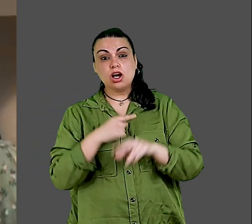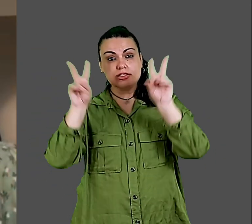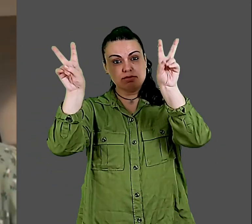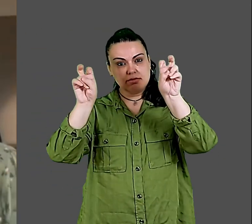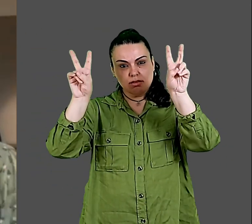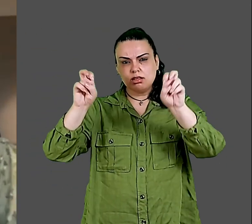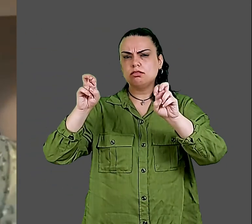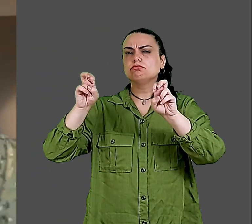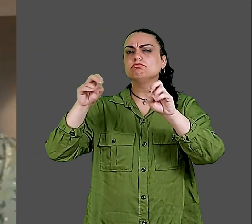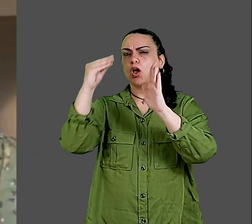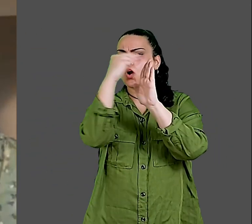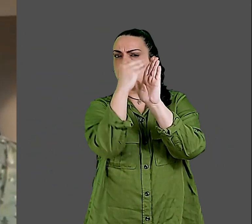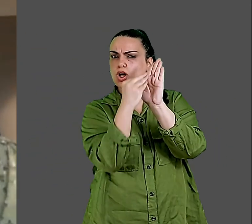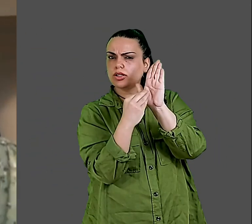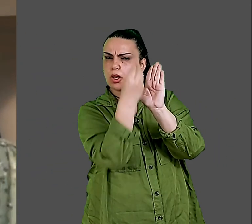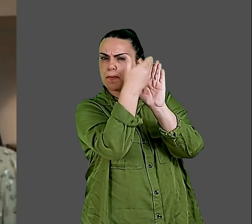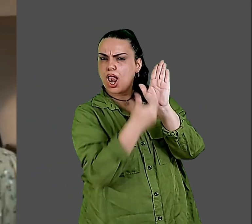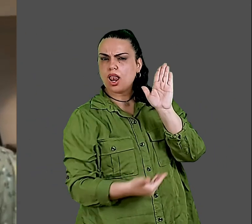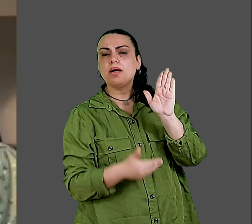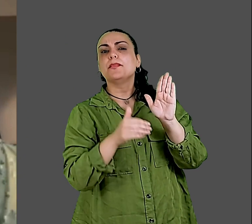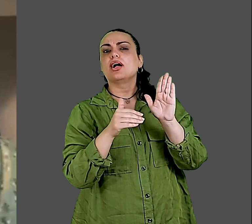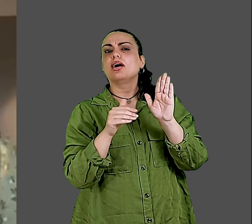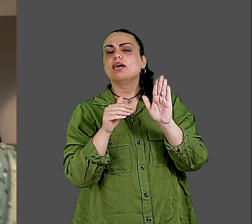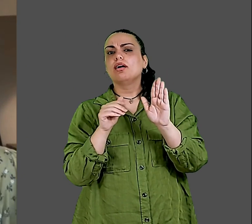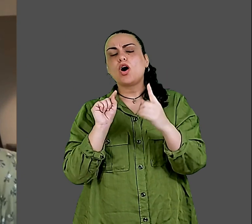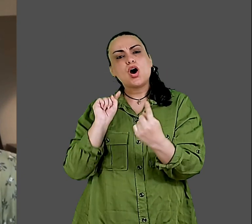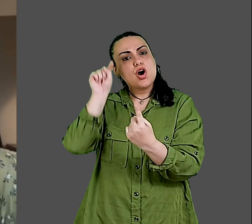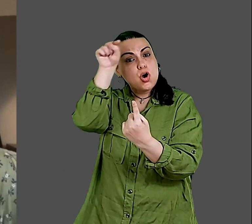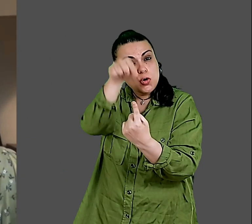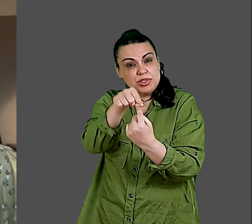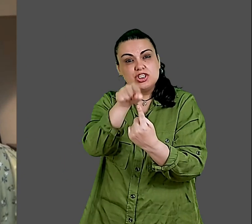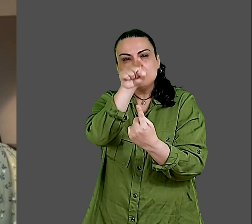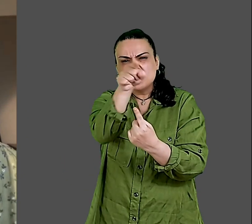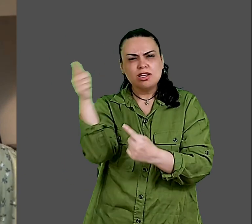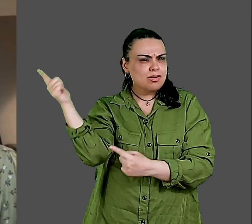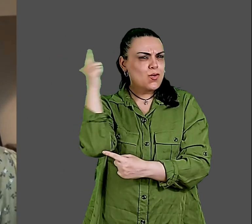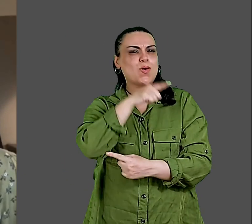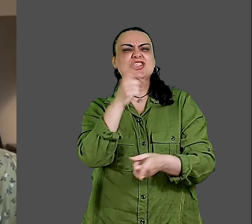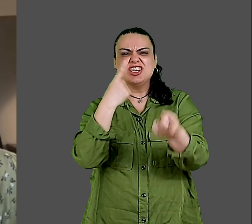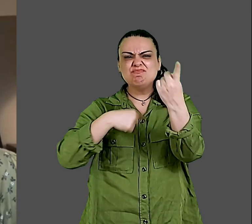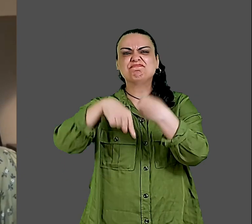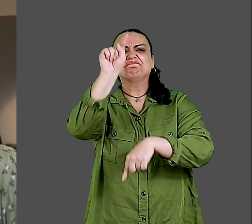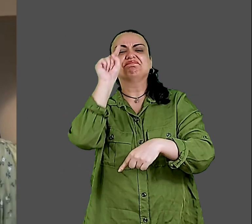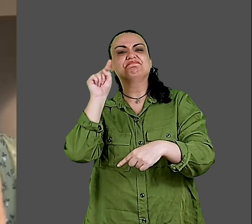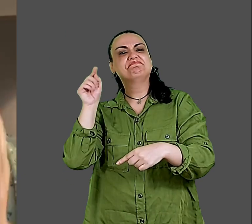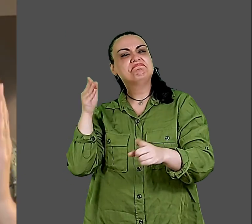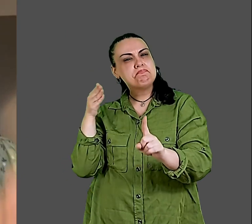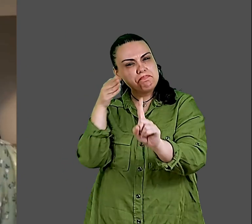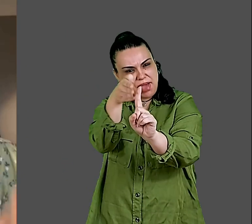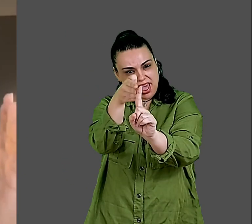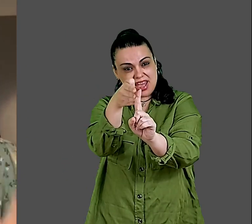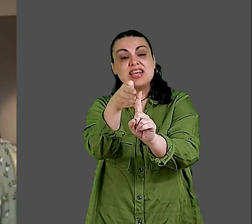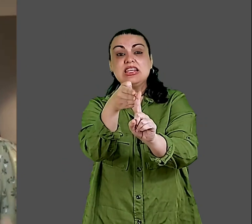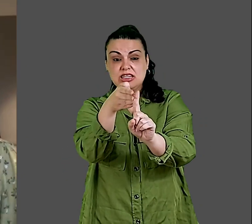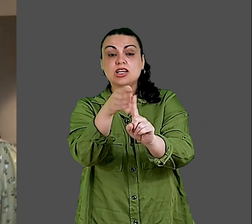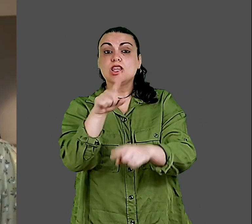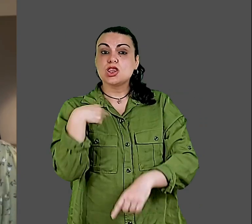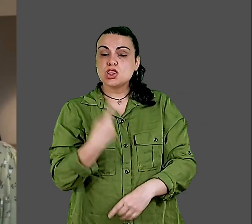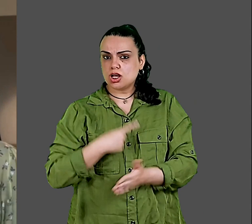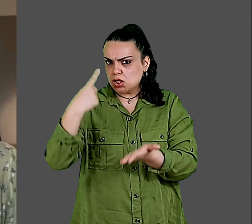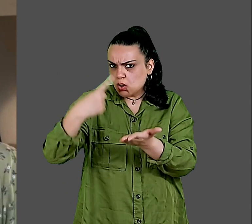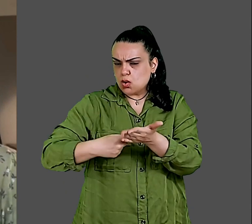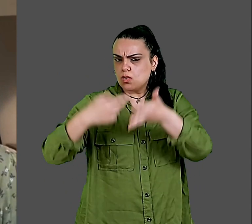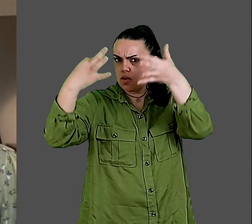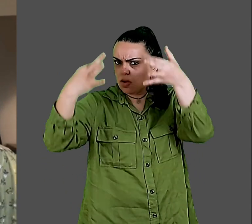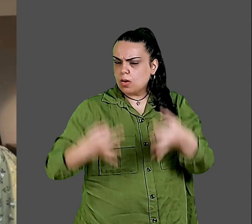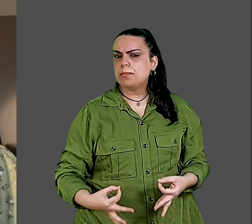um conteúdo que aponta um destino para poder garantir a sua chegada lá. Dentro desse período, nós estamos comprometidos com a finalidade